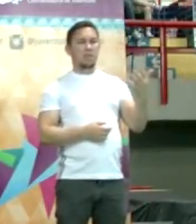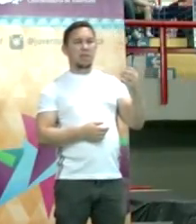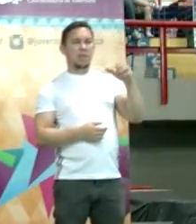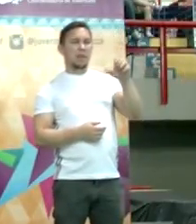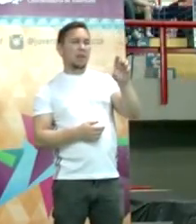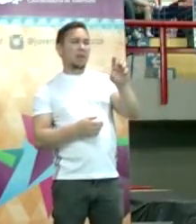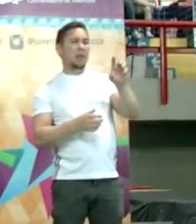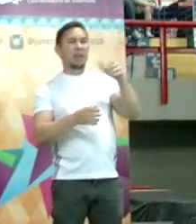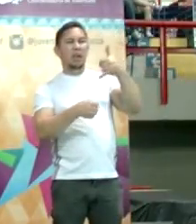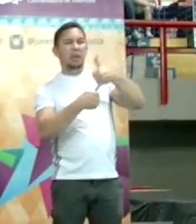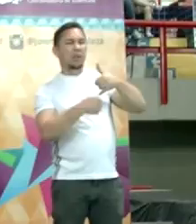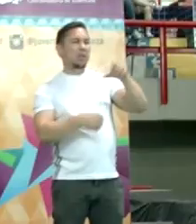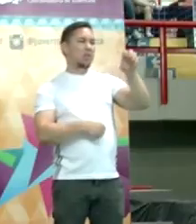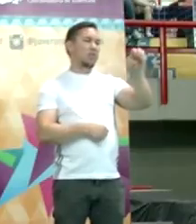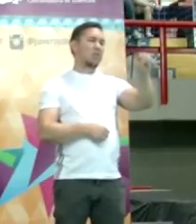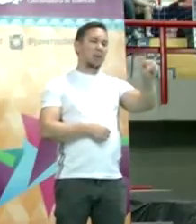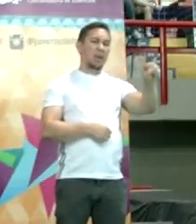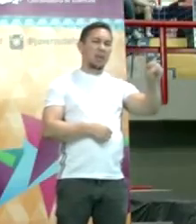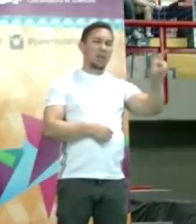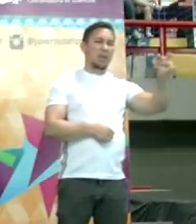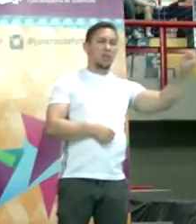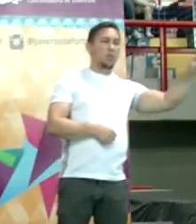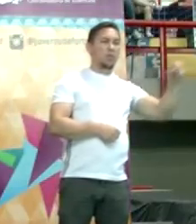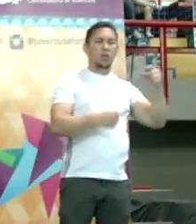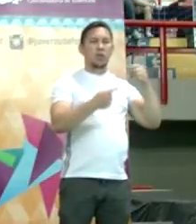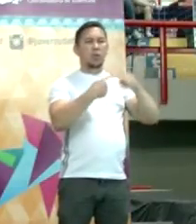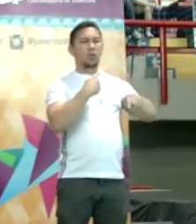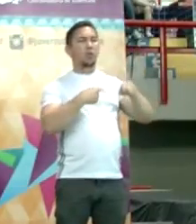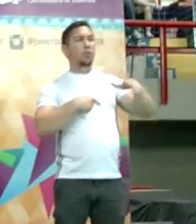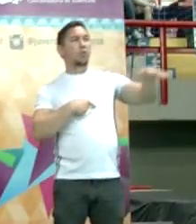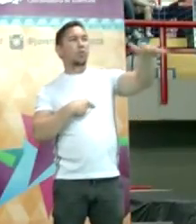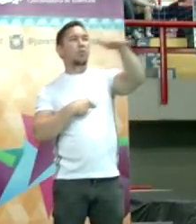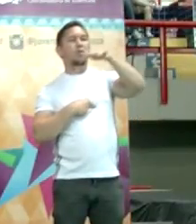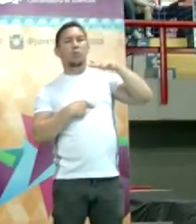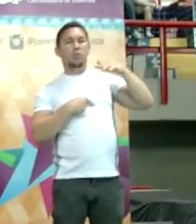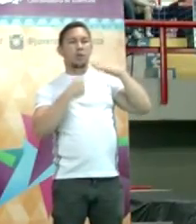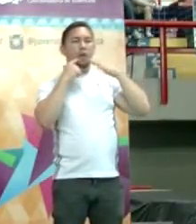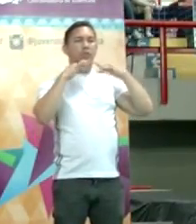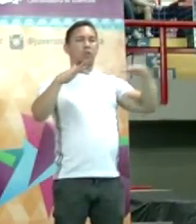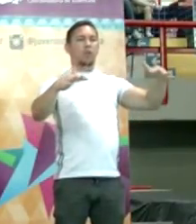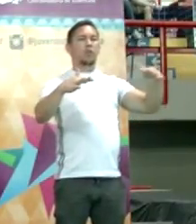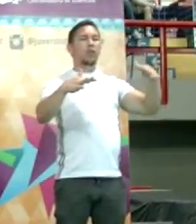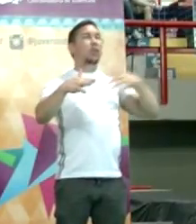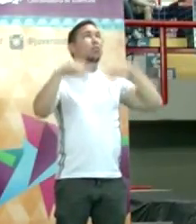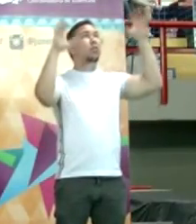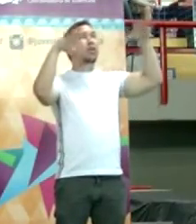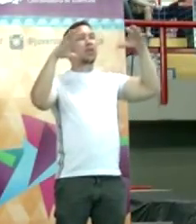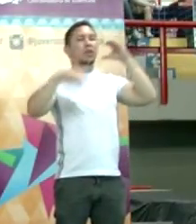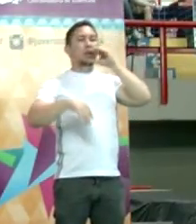era tão bom para o ambiente, porque tinha muito enxofre, ia ser pior para a chuva ácida.